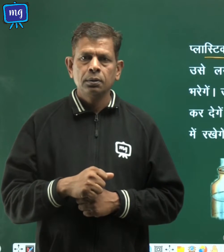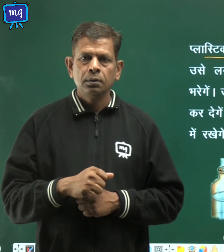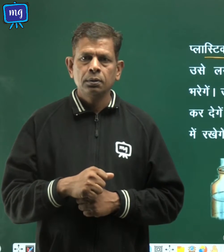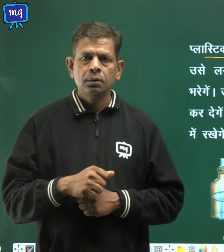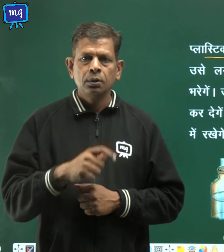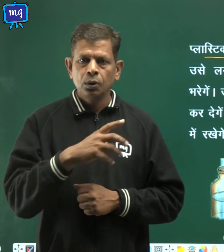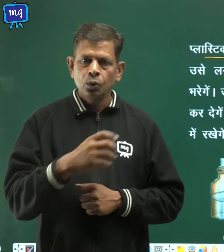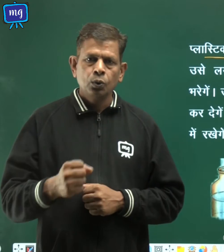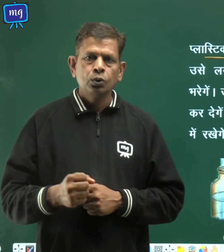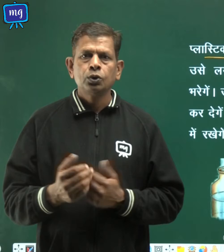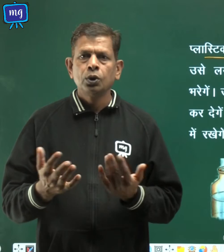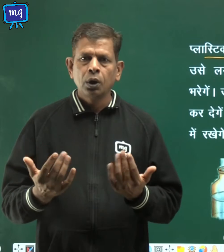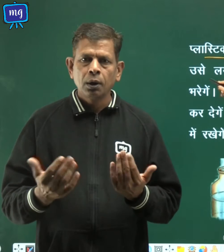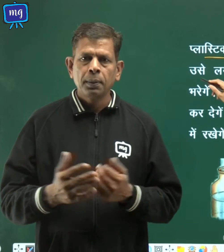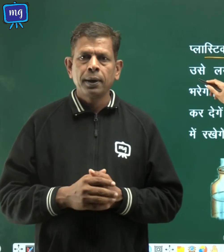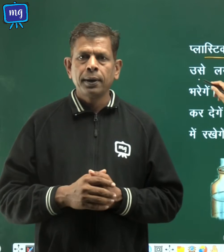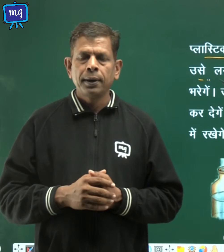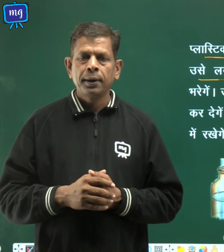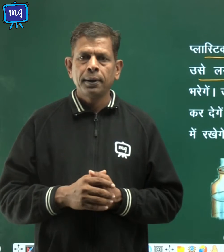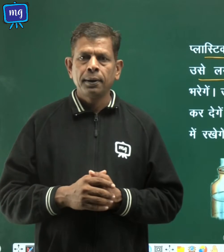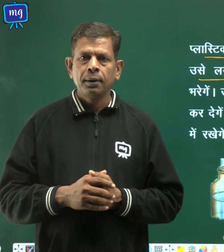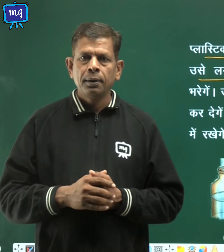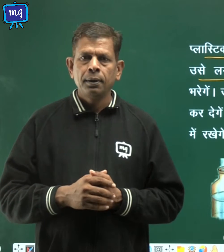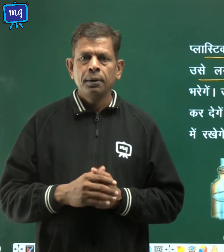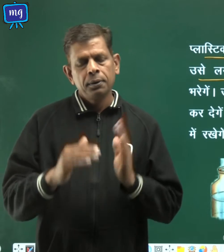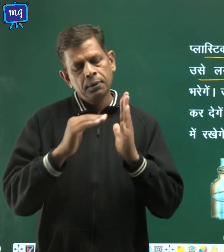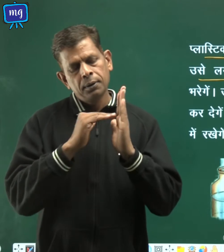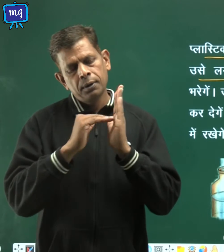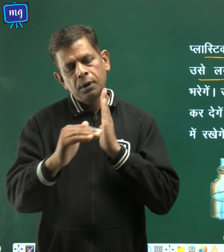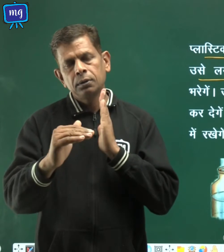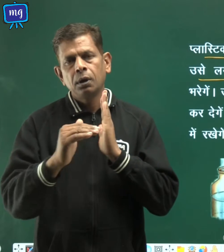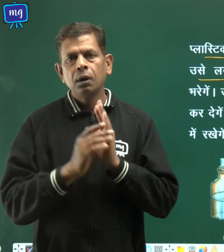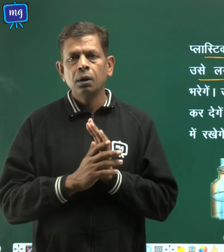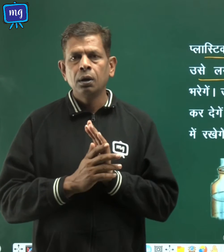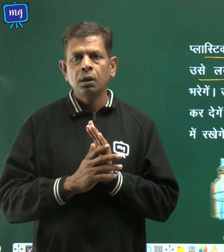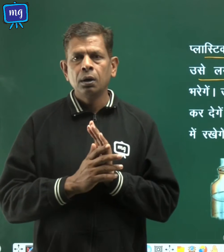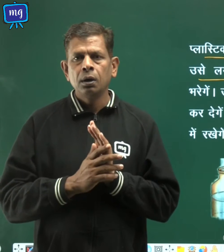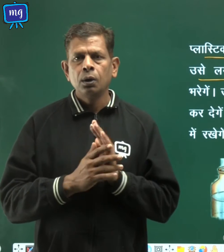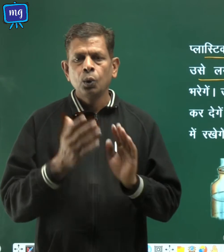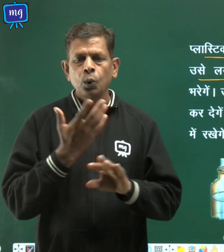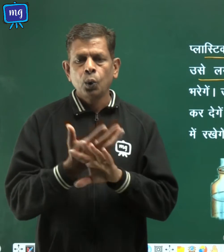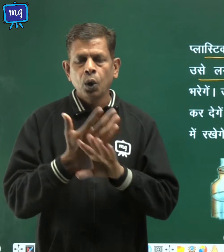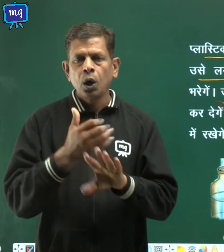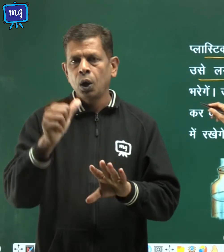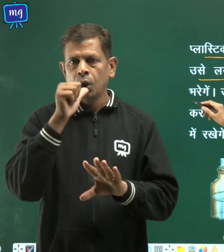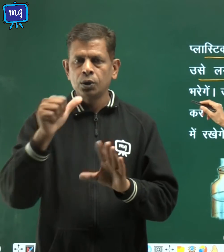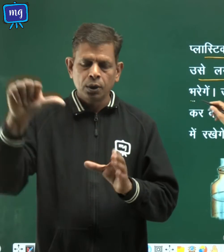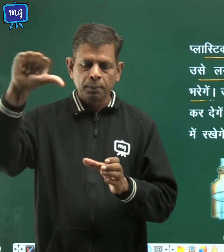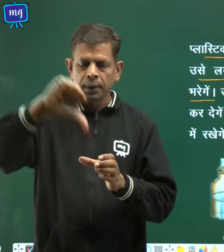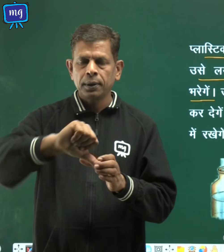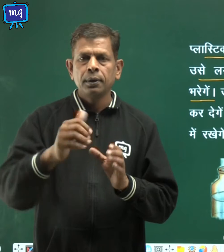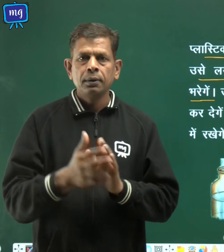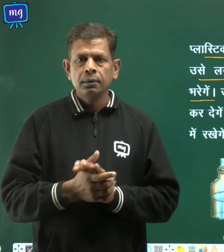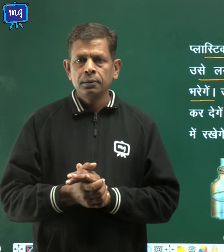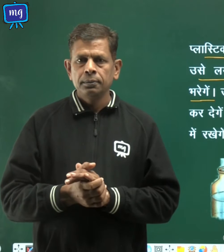और उसे लगभग आधा गर्म पानी से भरेंगे,